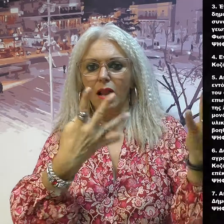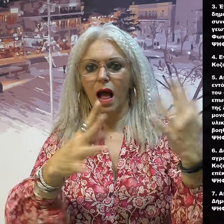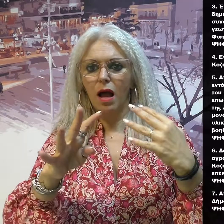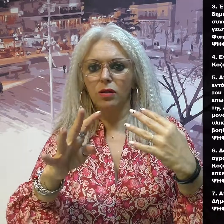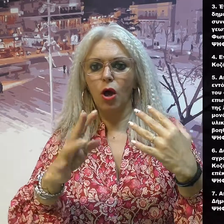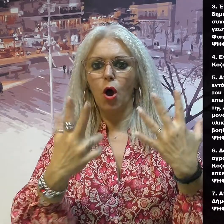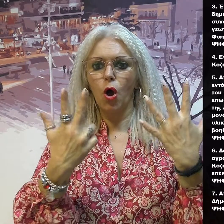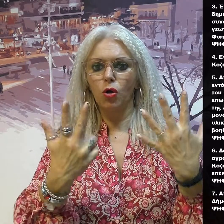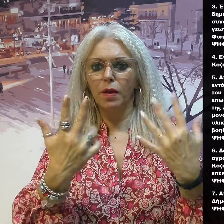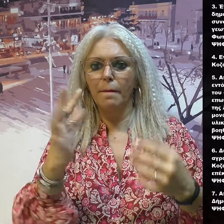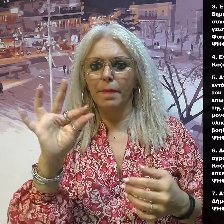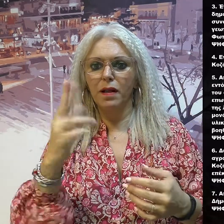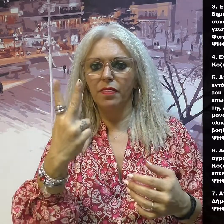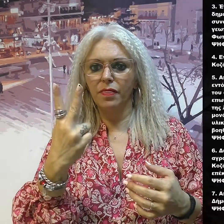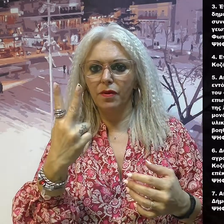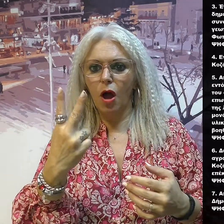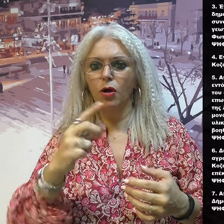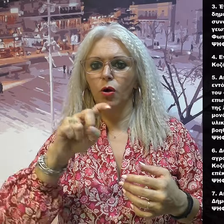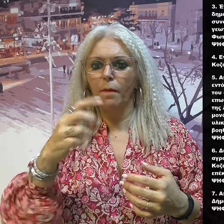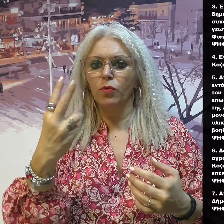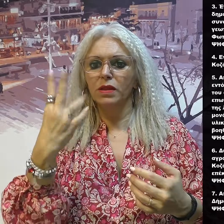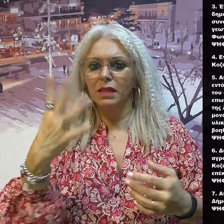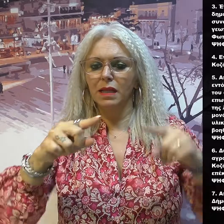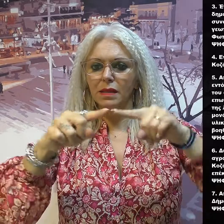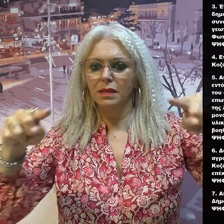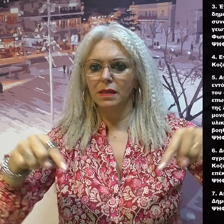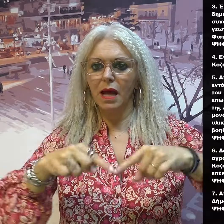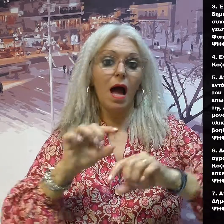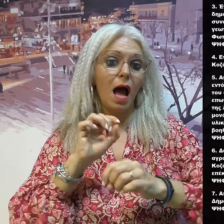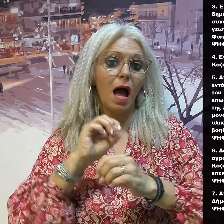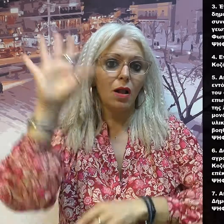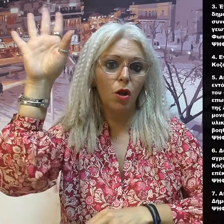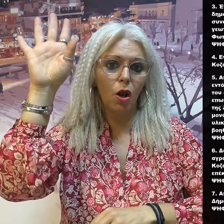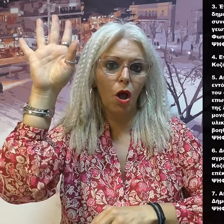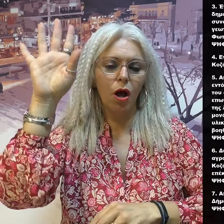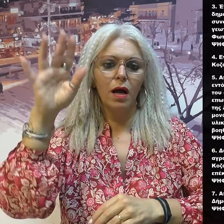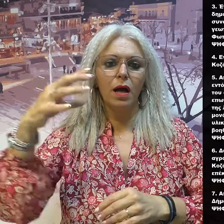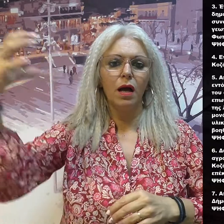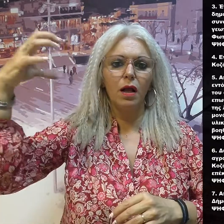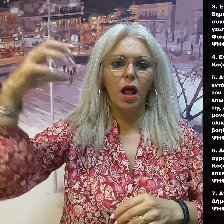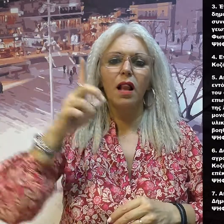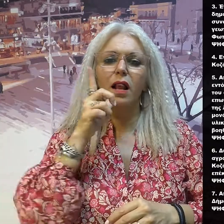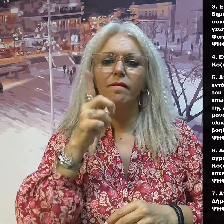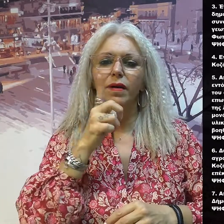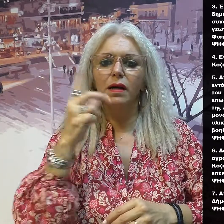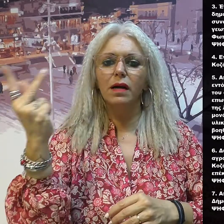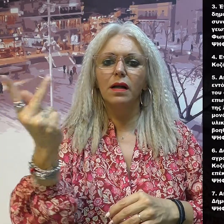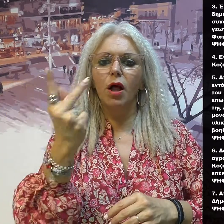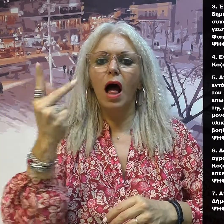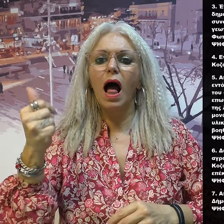κατά πλειοψηφία. 4. Ενημέρωση για την υλοποίηση των έργων του Δήμου Κοζάνης. 5. Απευθείας εκμίσθωση